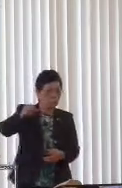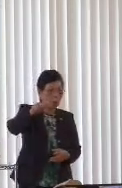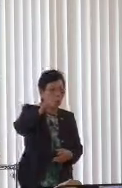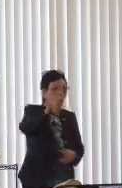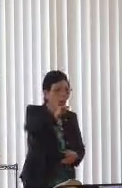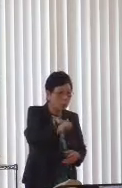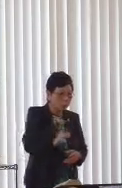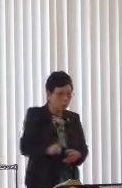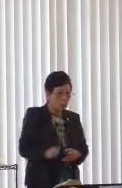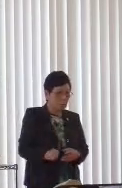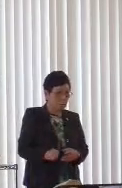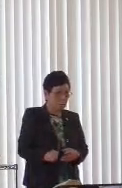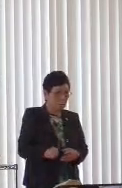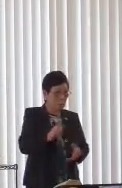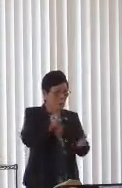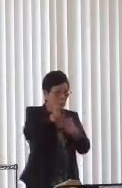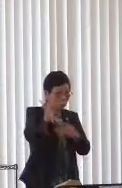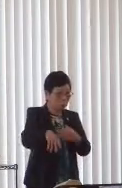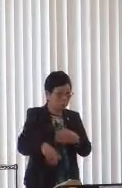ましたから、これで、